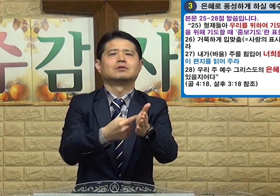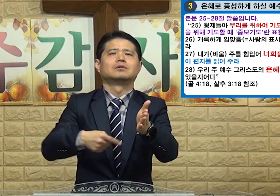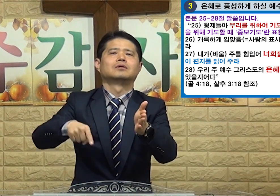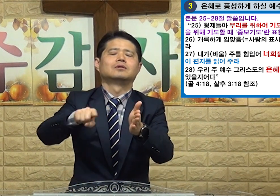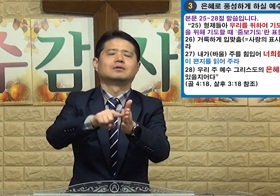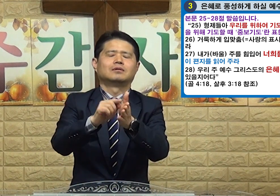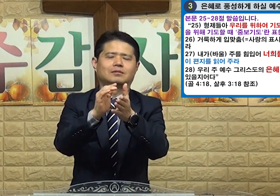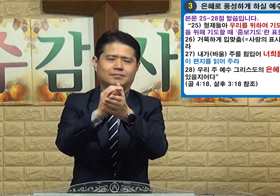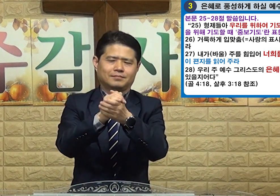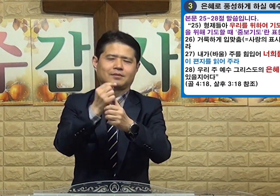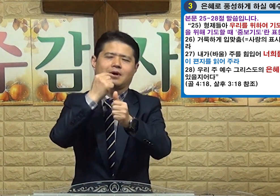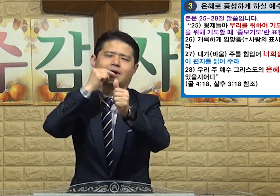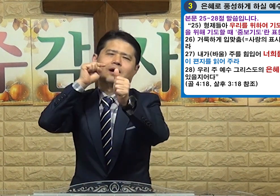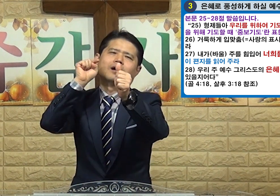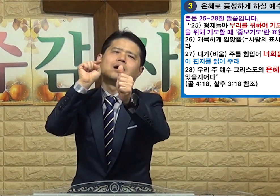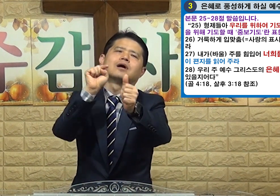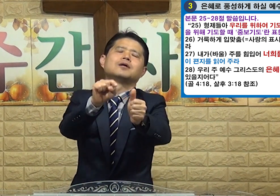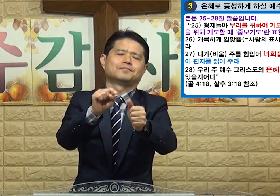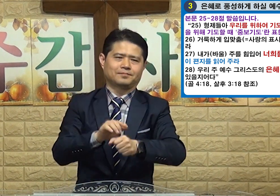우리를 위하여 기도하라.